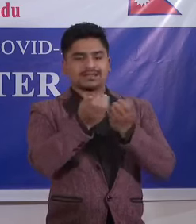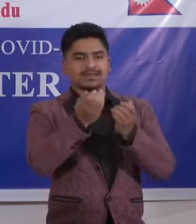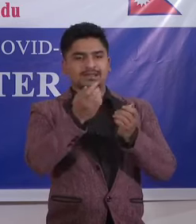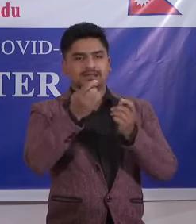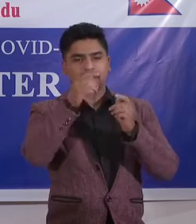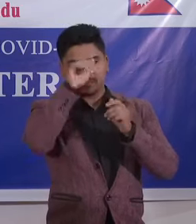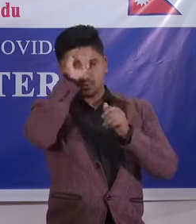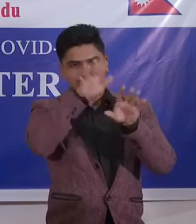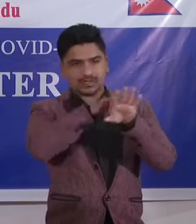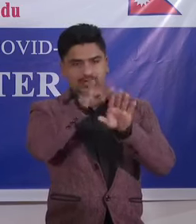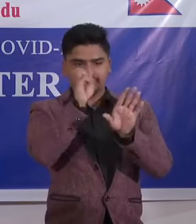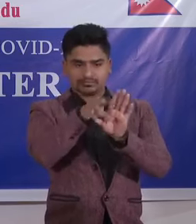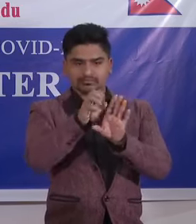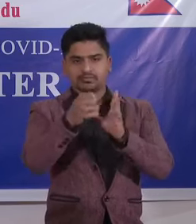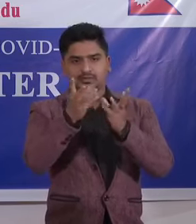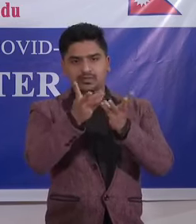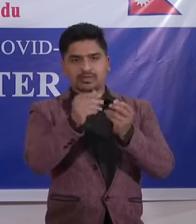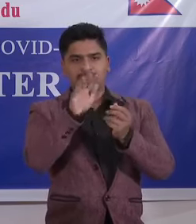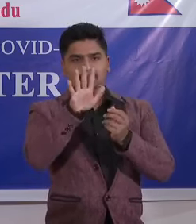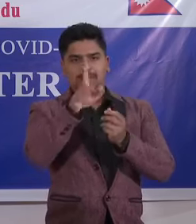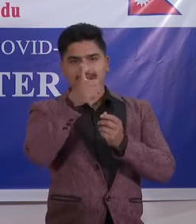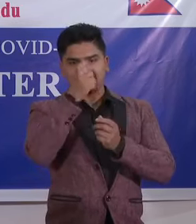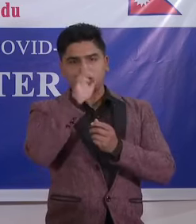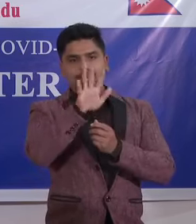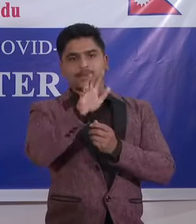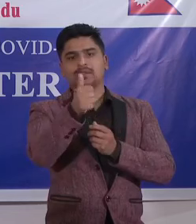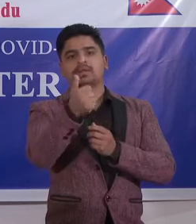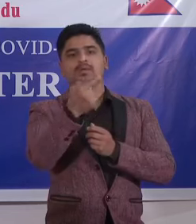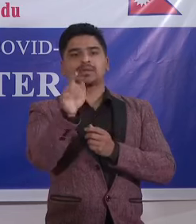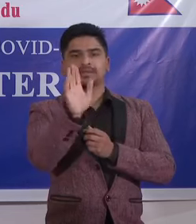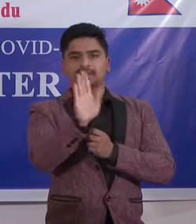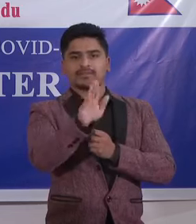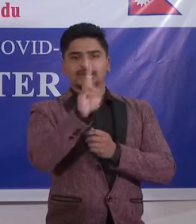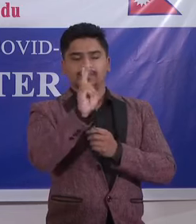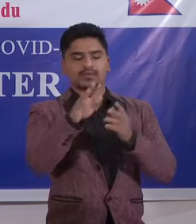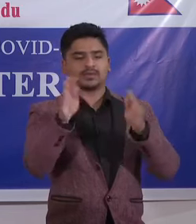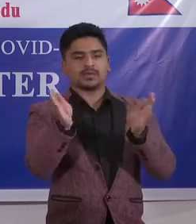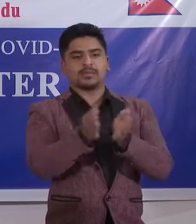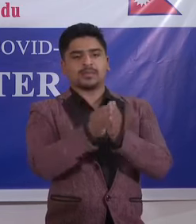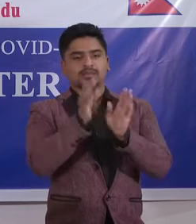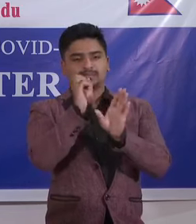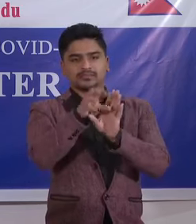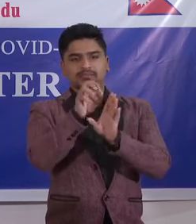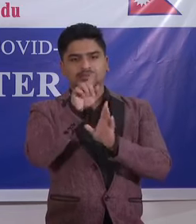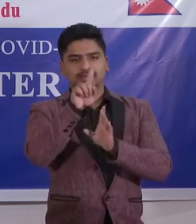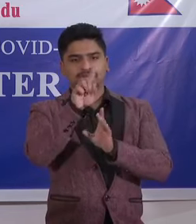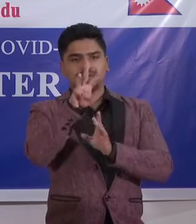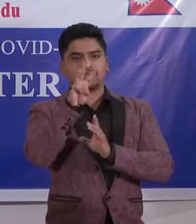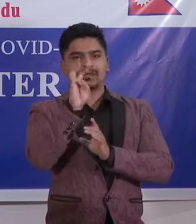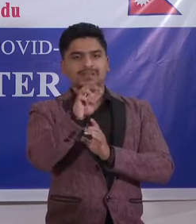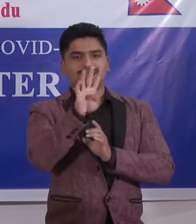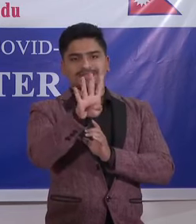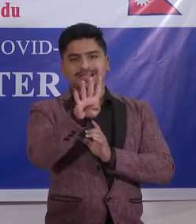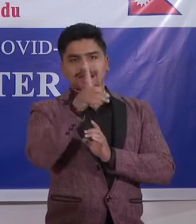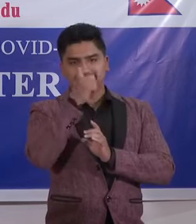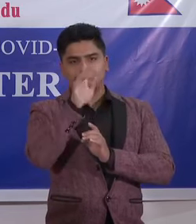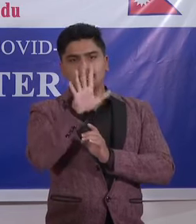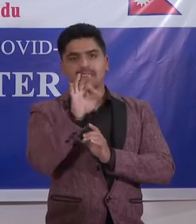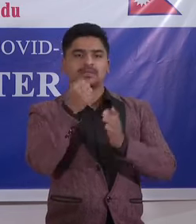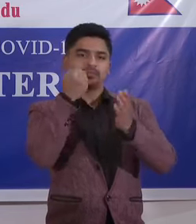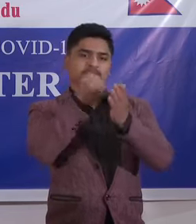आज बहये को कता 24 गंटा को इन्टरी को संख्या 506 रहो, यो सेंटर अरु 3,450 रहो,